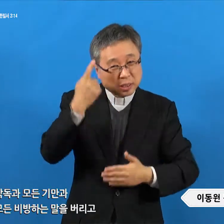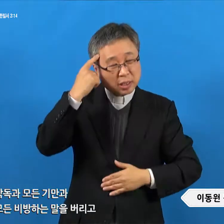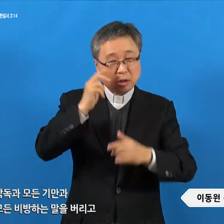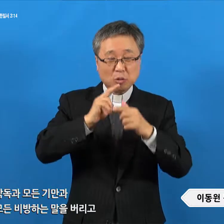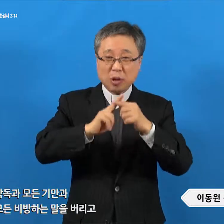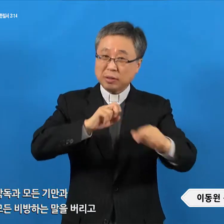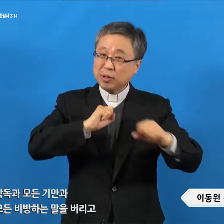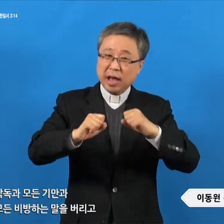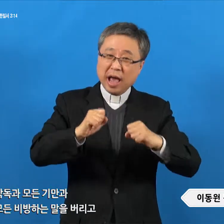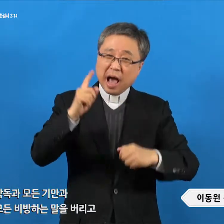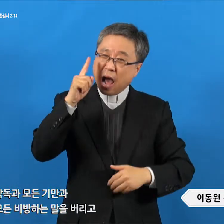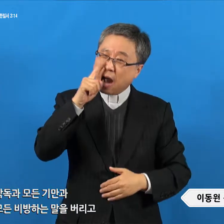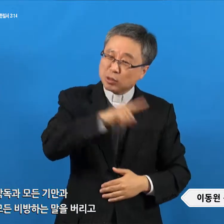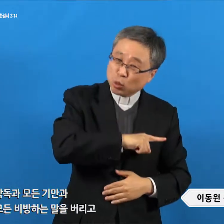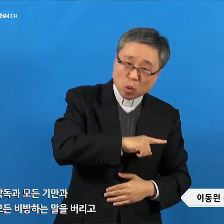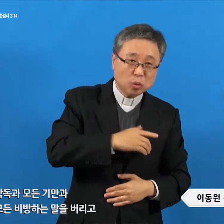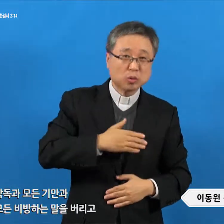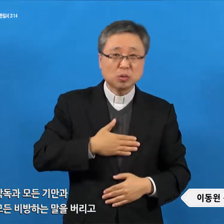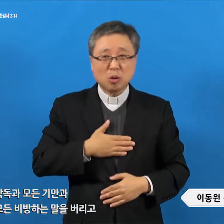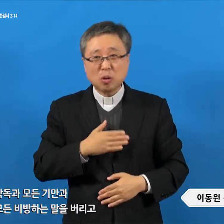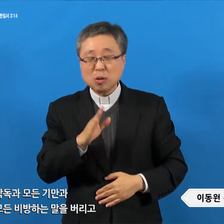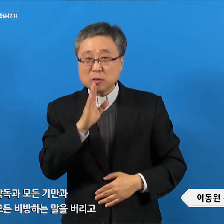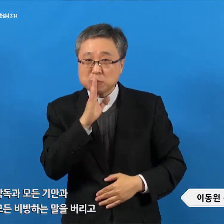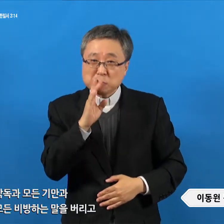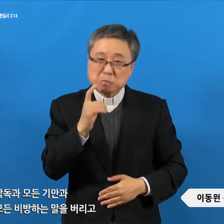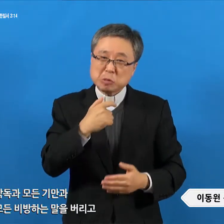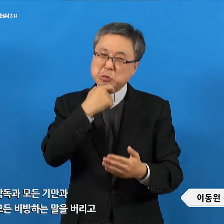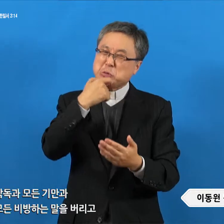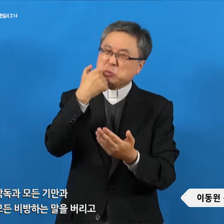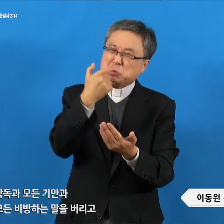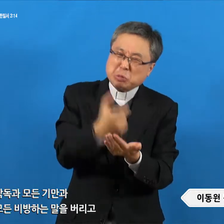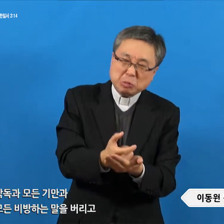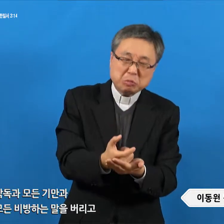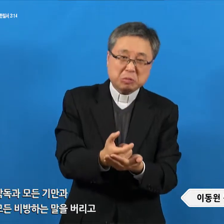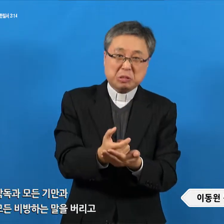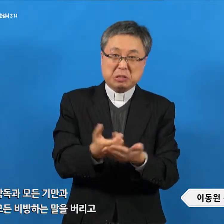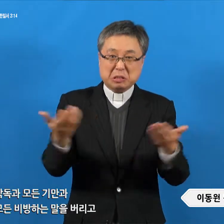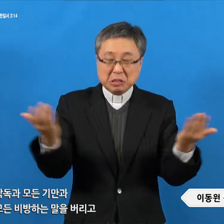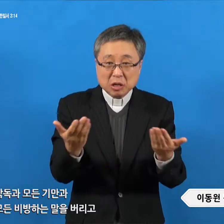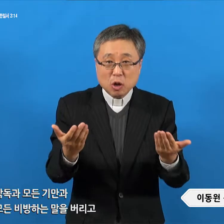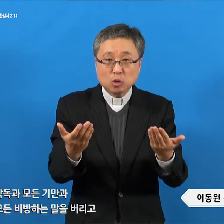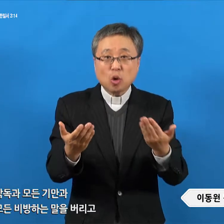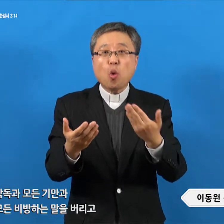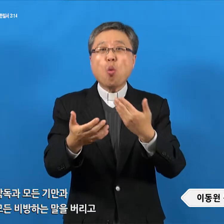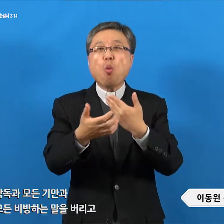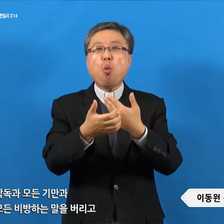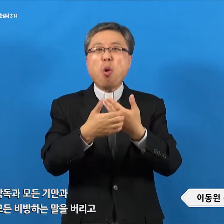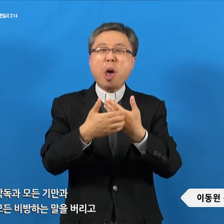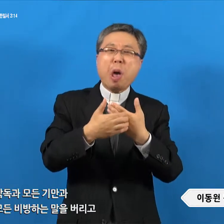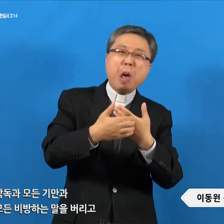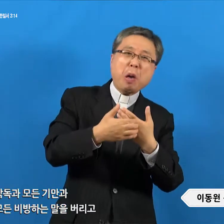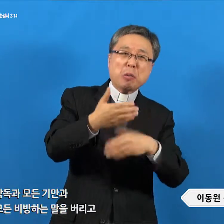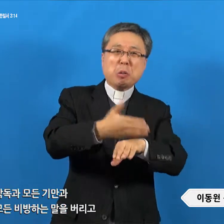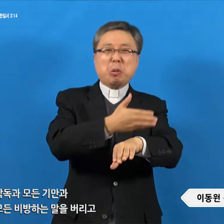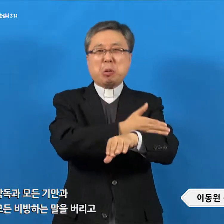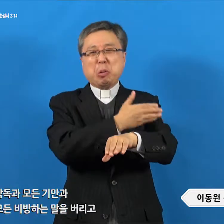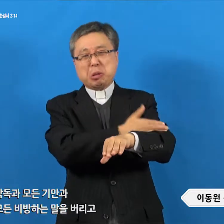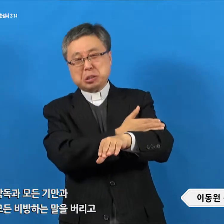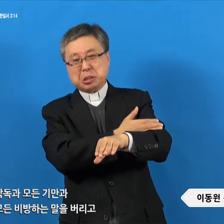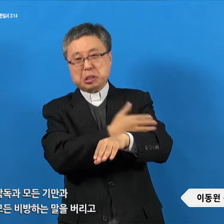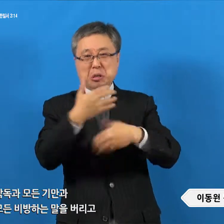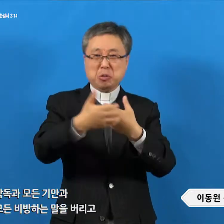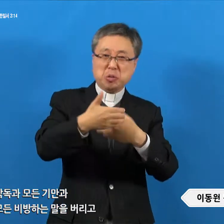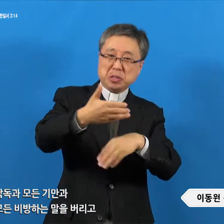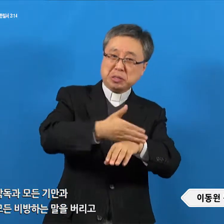이 악독이에요. 기만. 의도적으로 속이는 것. 기만. 외식. 성경에 외식하지 말라는